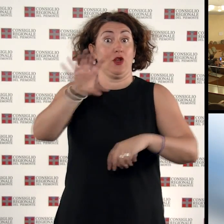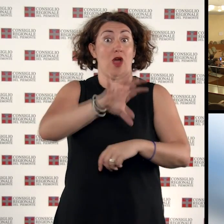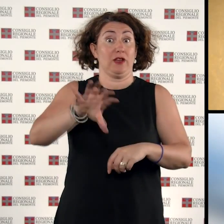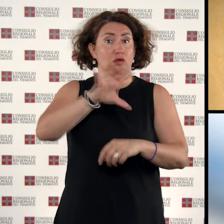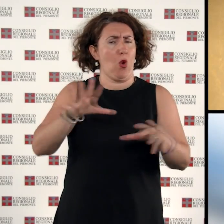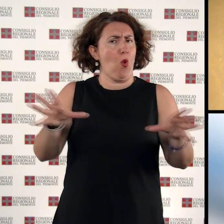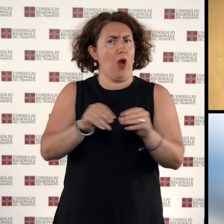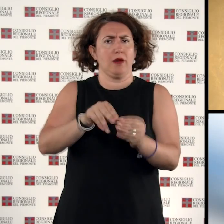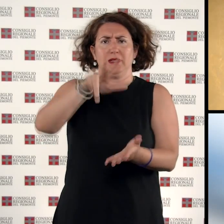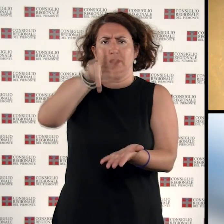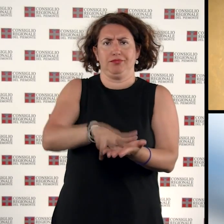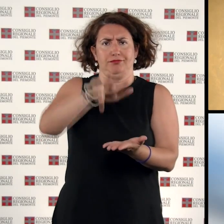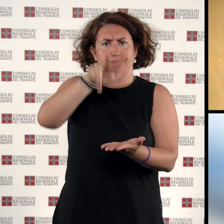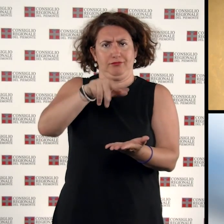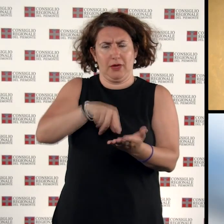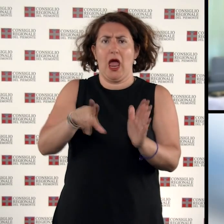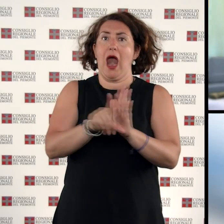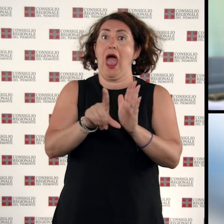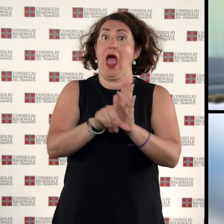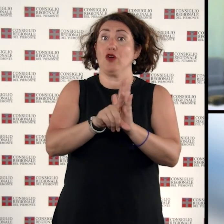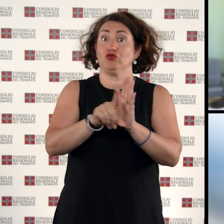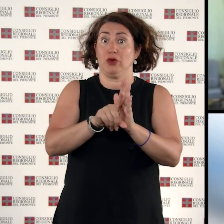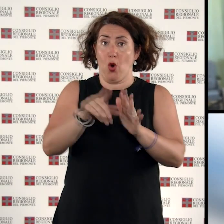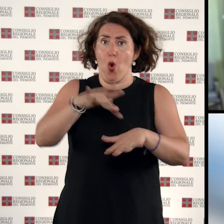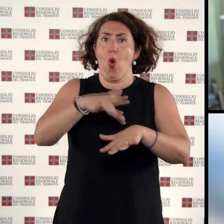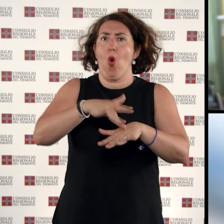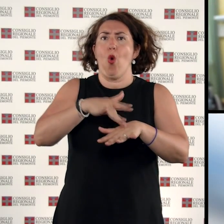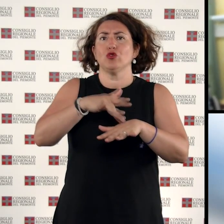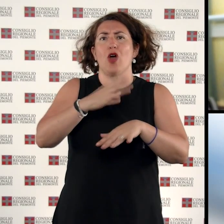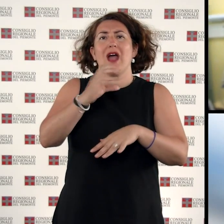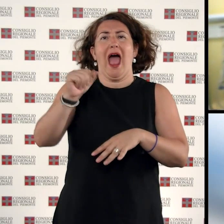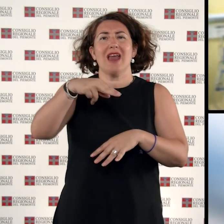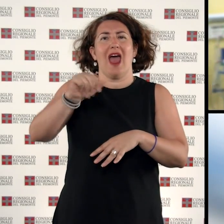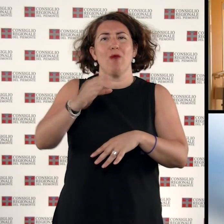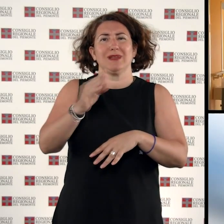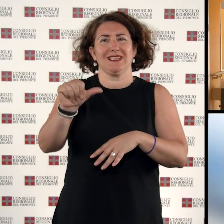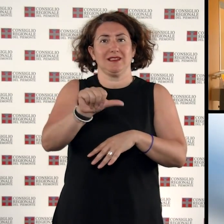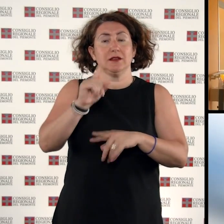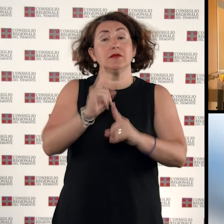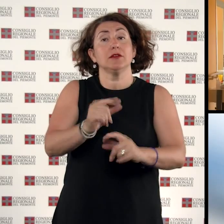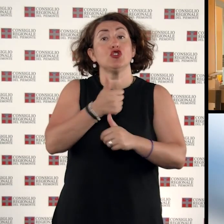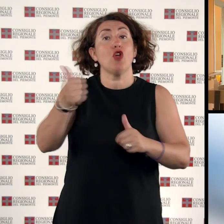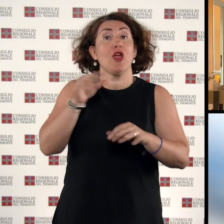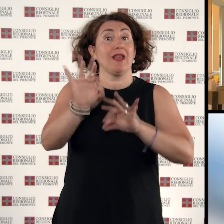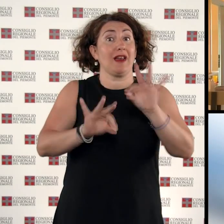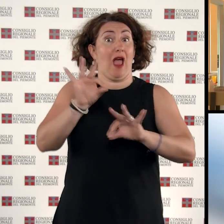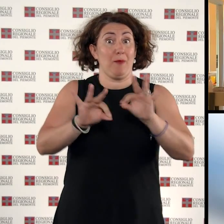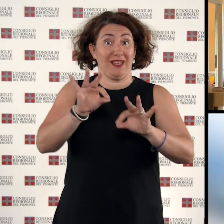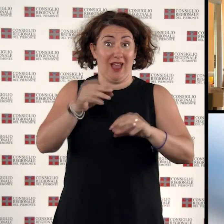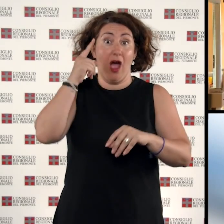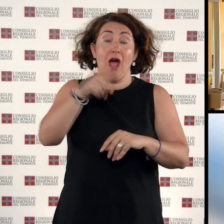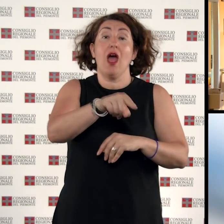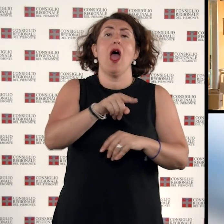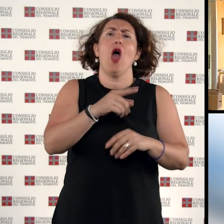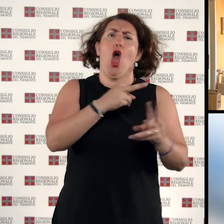approvato all'unanimità la legge che permette l'utilizzo della cannabis a scopi terapeutici. Il principio attivo per il trattamento, in ambito sia ospedaliero